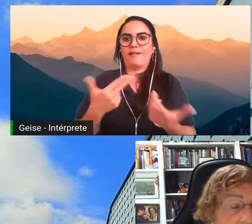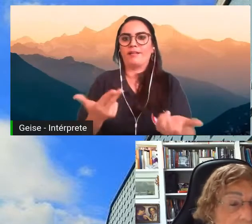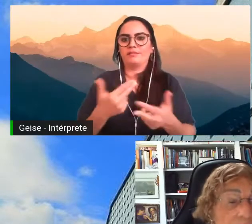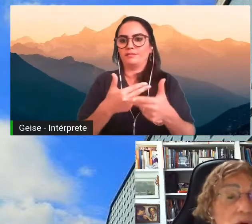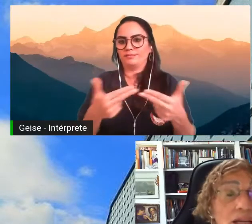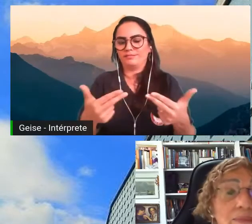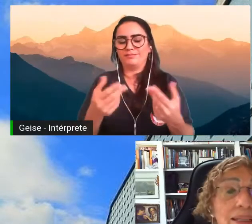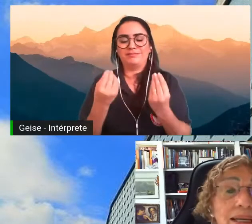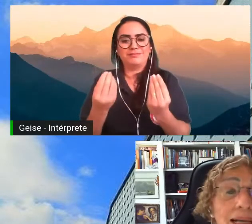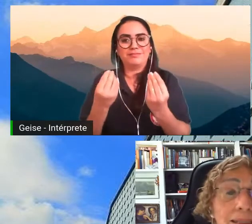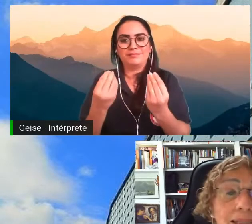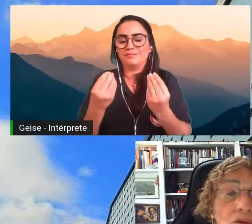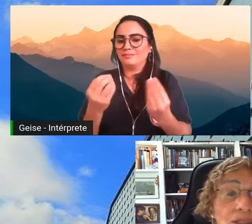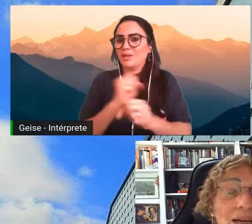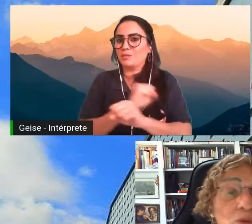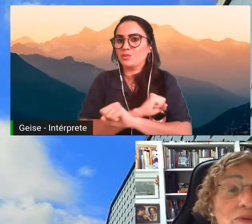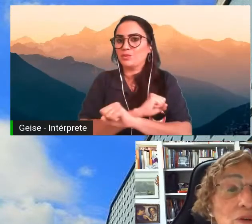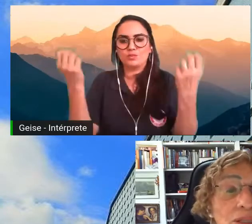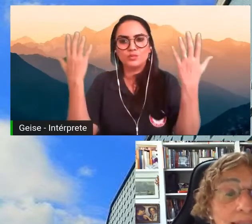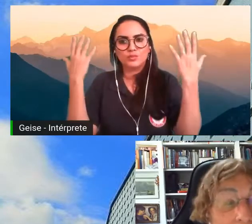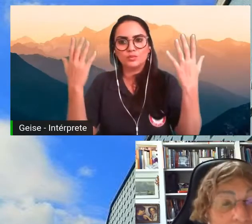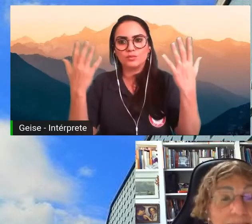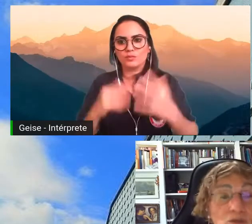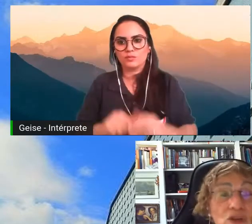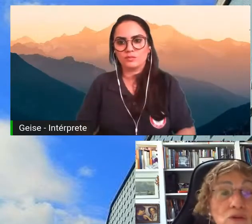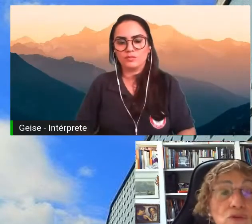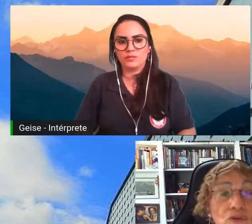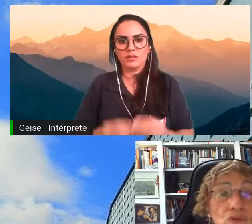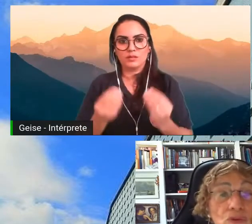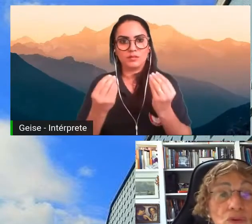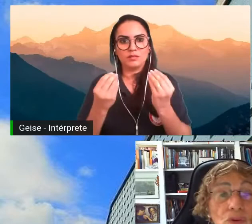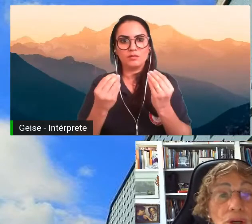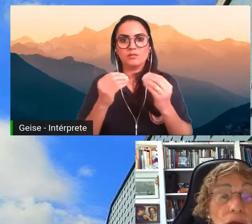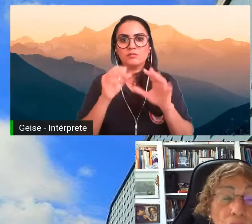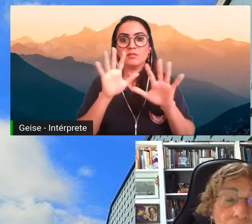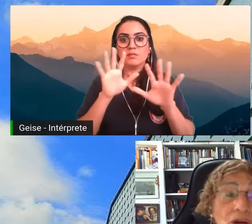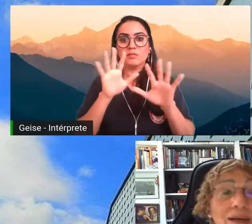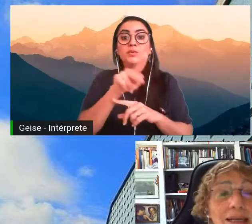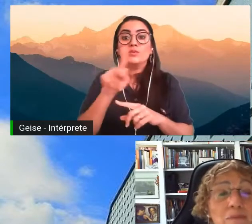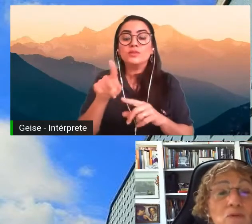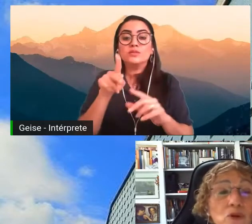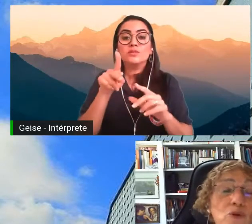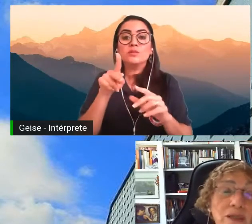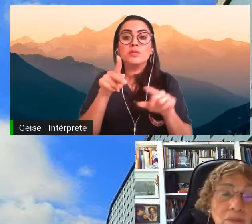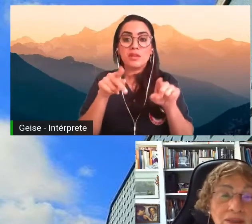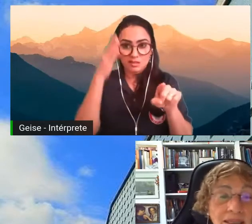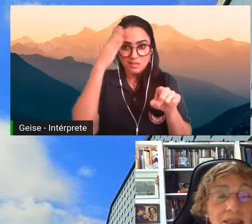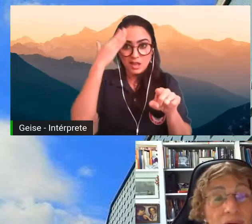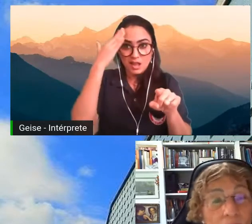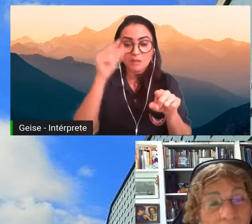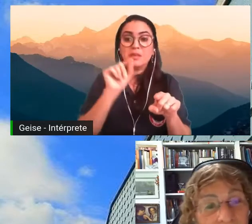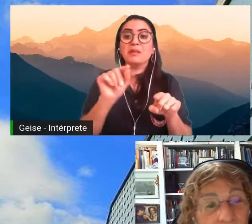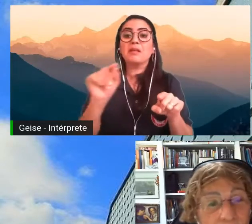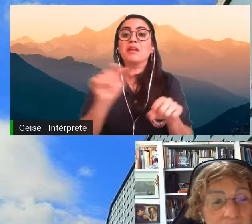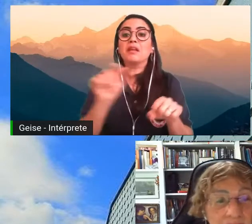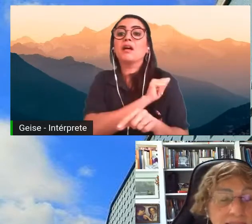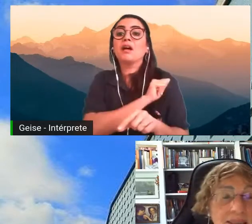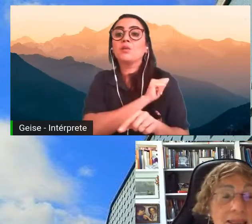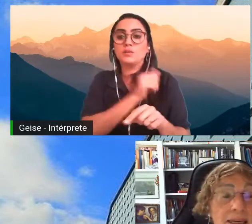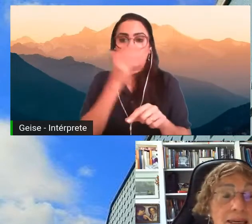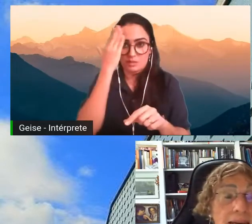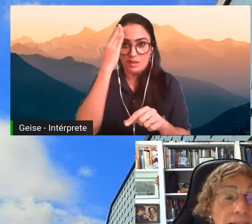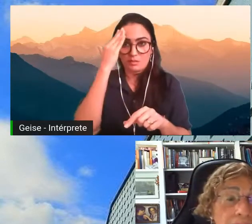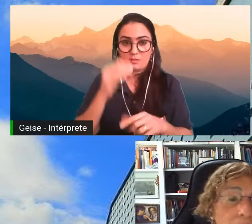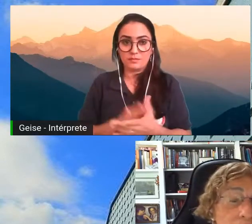sujeitos é o reconhecimento de quem eles são. Será que os professores sabem quem são os alunos? Eu vou dar um exemplo muito simples, que não é o caso de